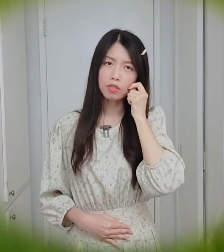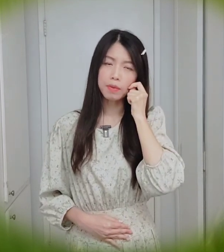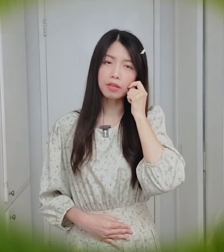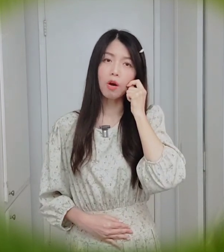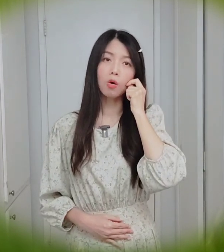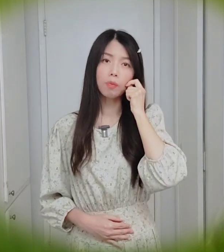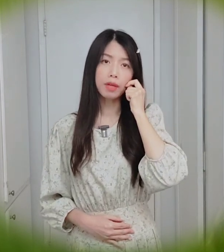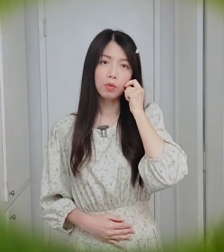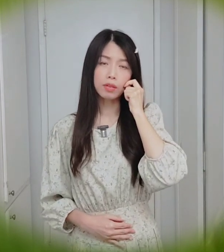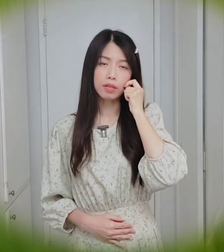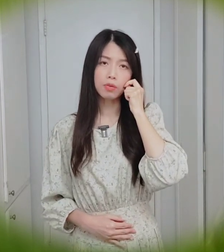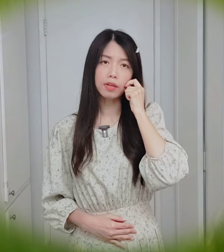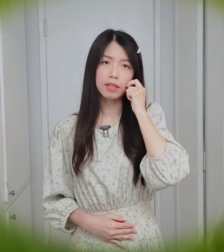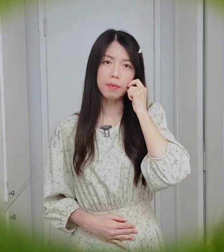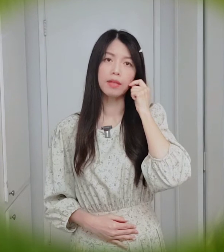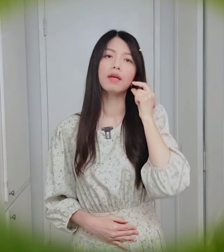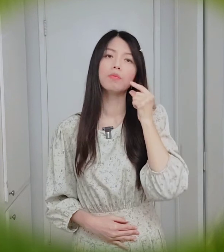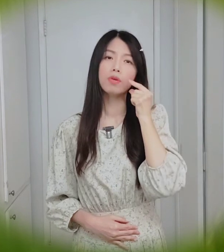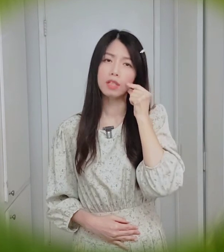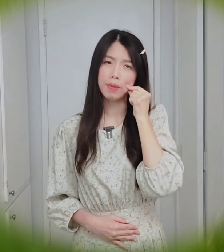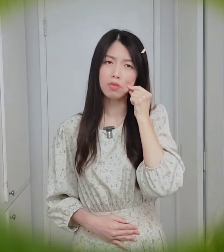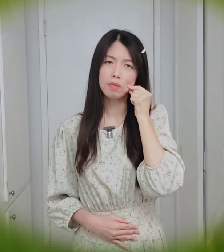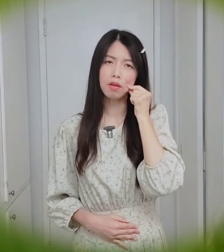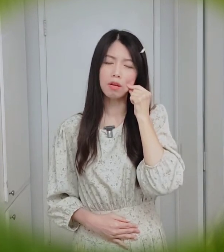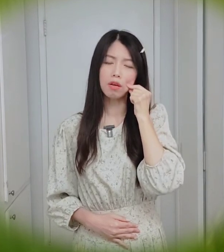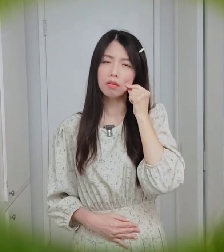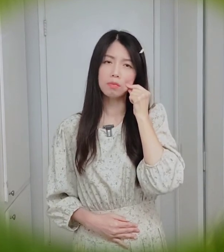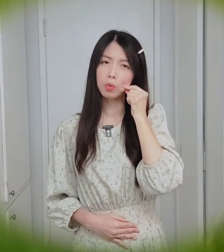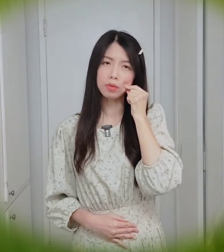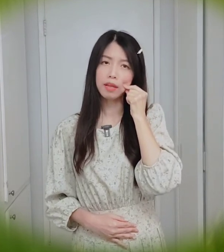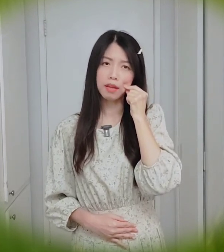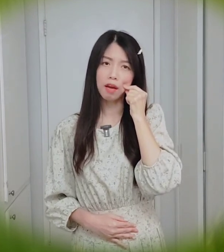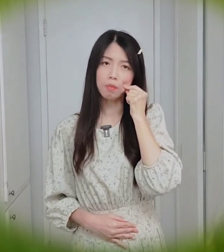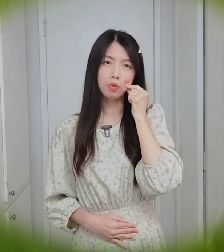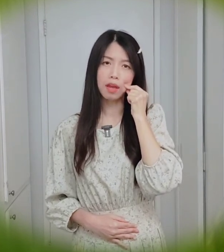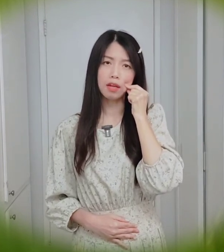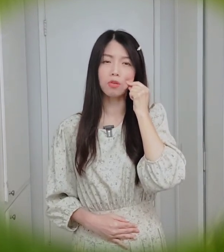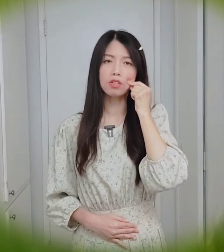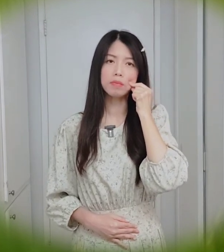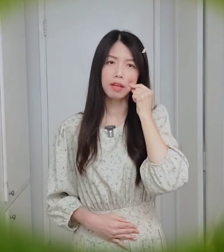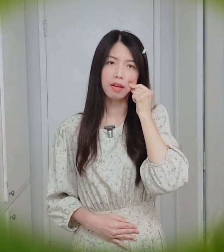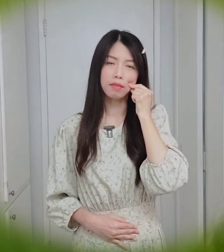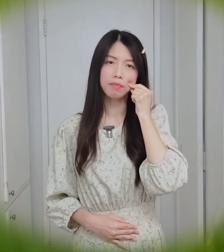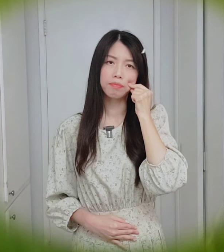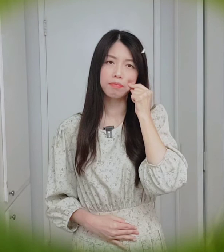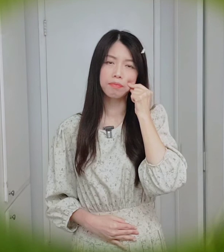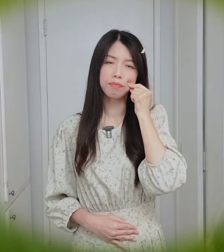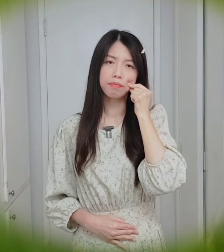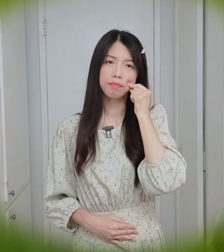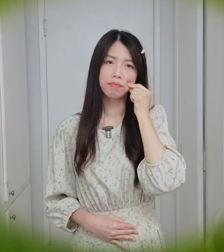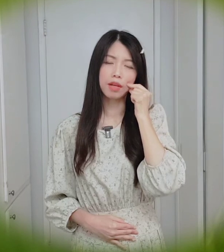표현해 주시면 어렵다라고 하는 뜻의 수어가 되지만 볼을 잡아주시면 못한다, 못해 이런 뜻입니다.